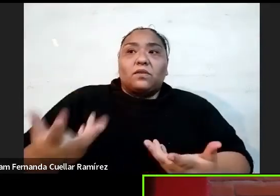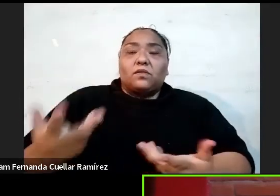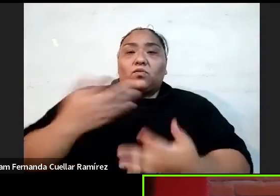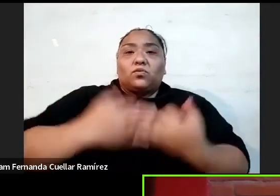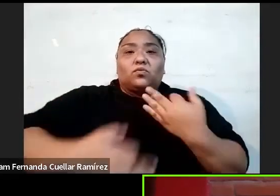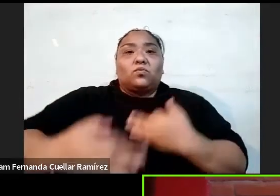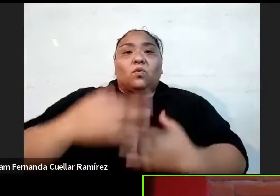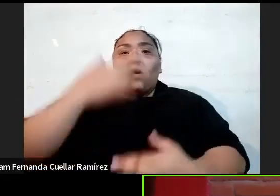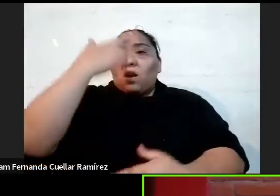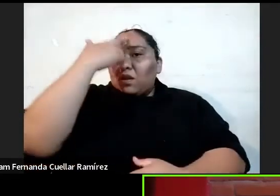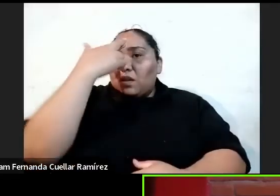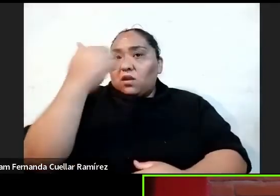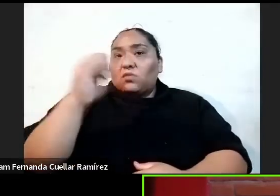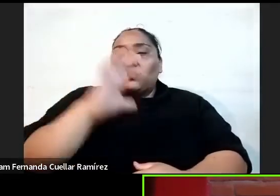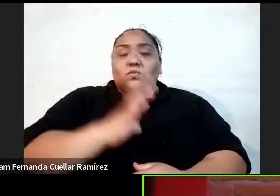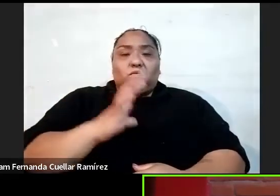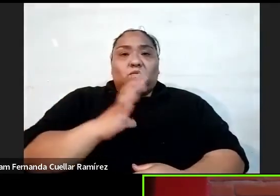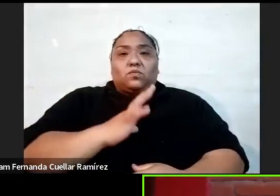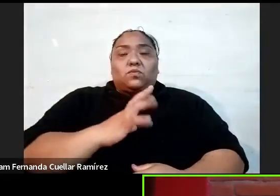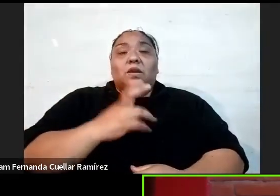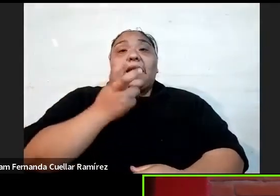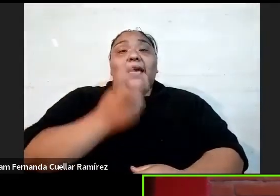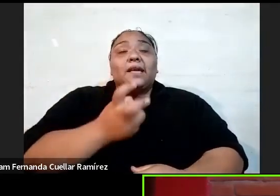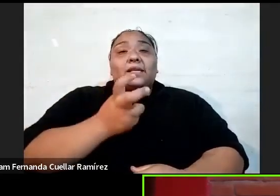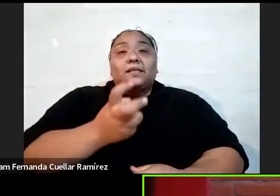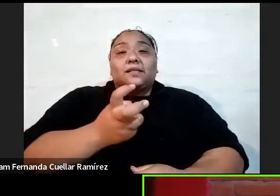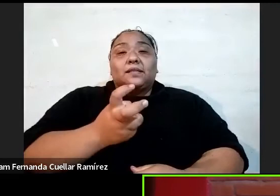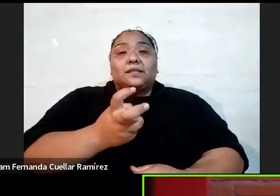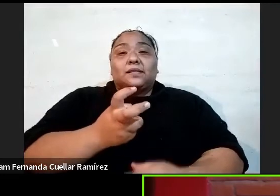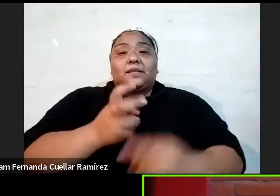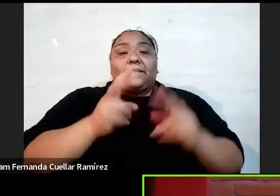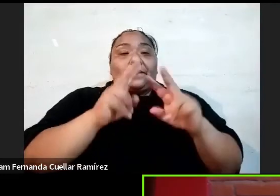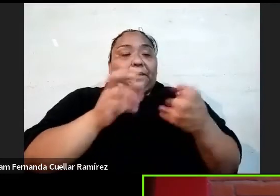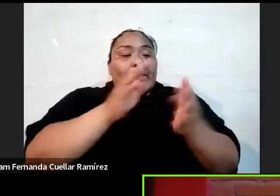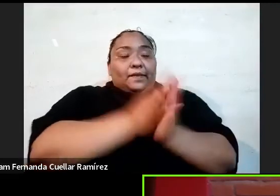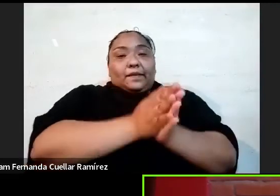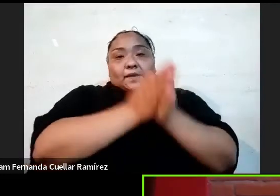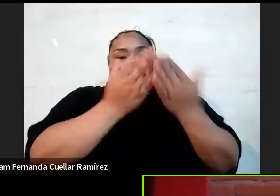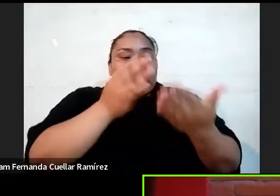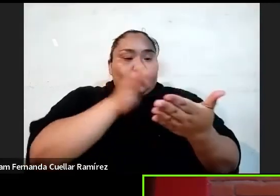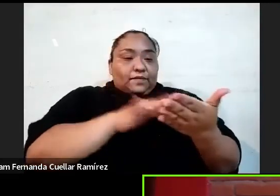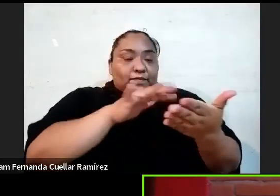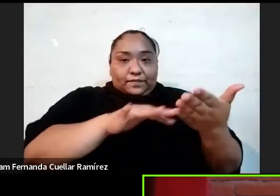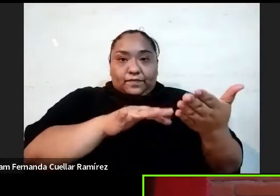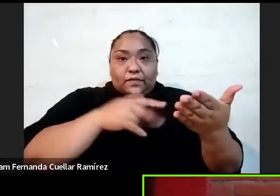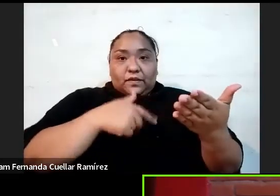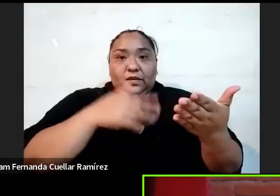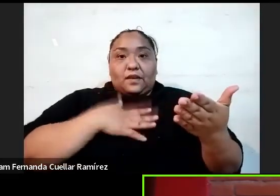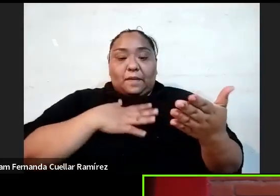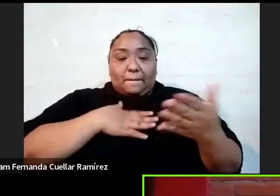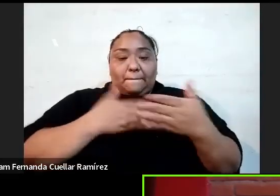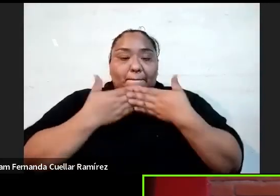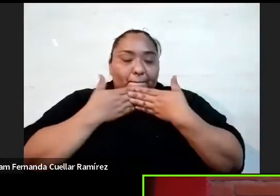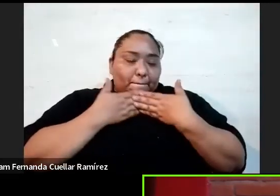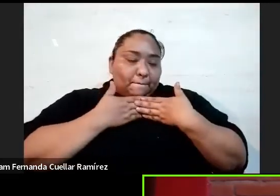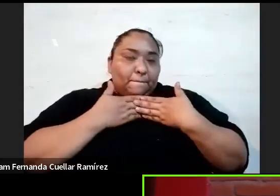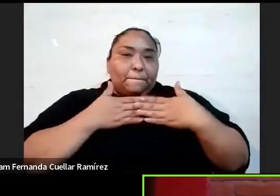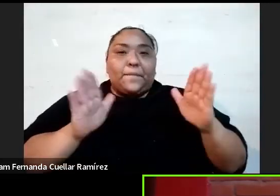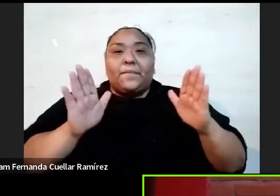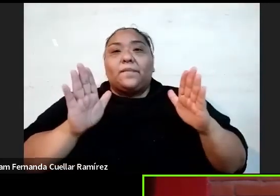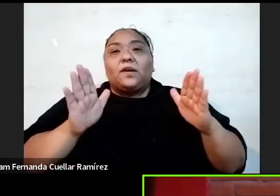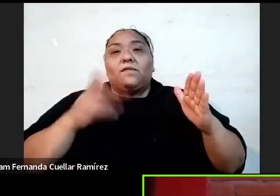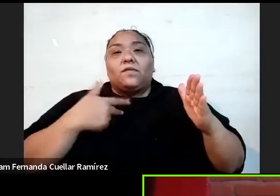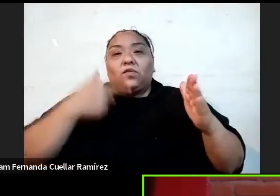Y pues bueno, fue como el texto que abrió que abre el libro y que además abrió en mí el momento